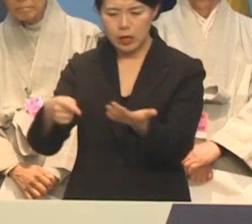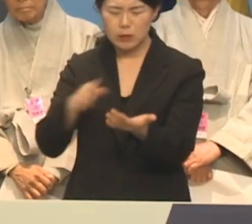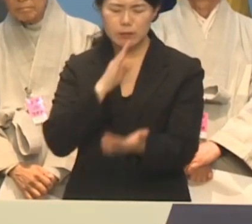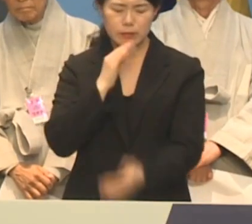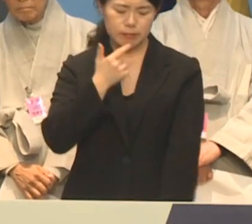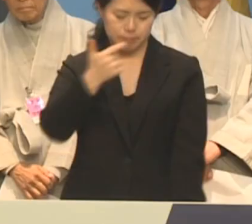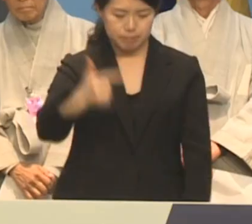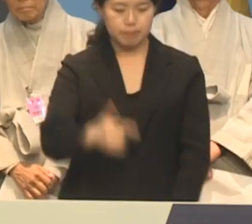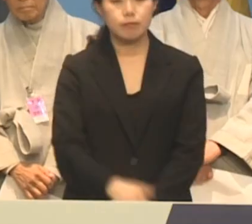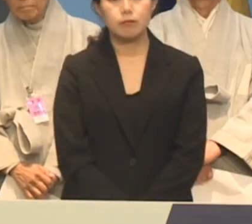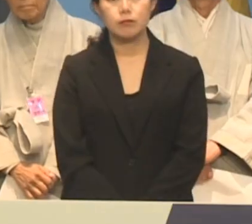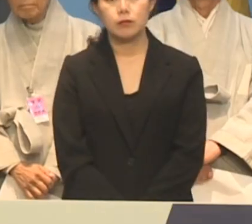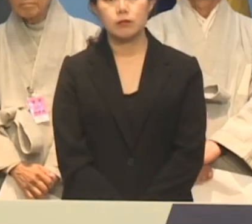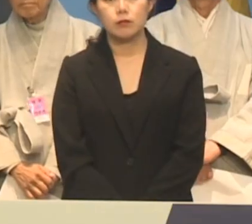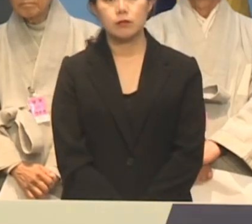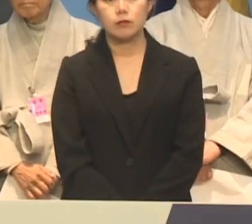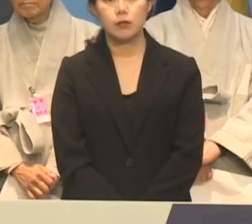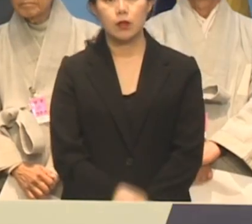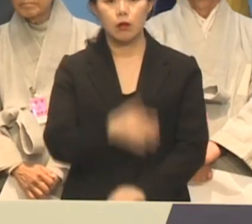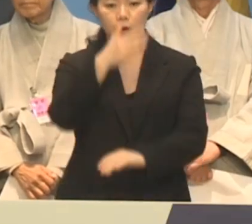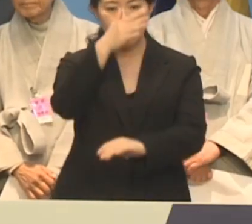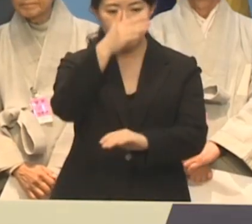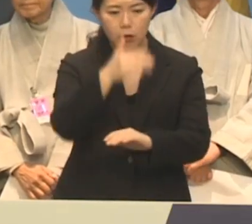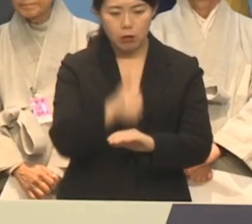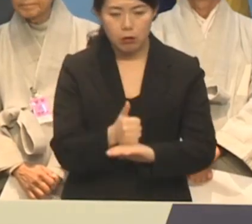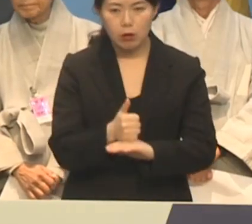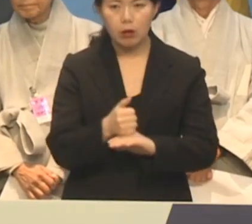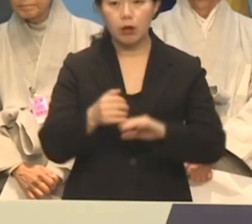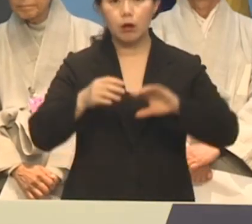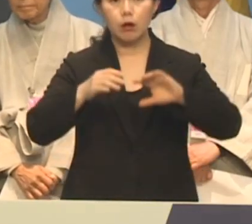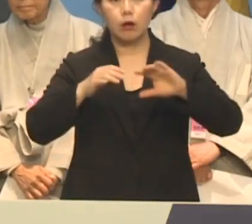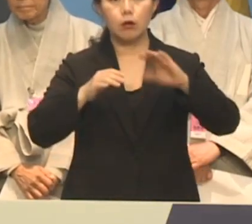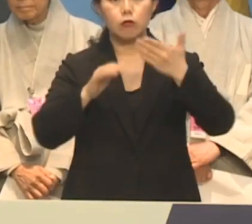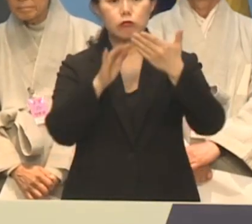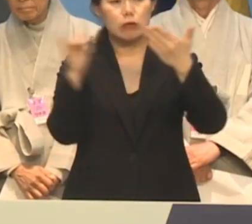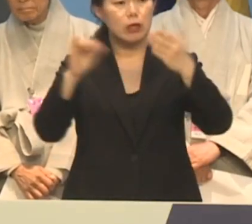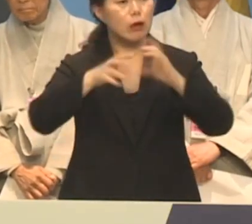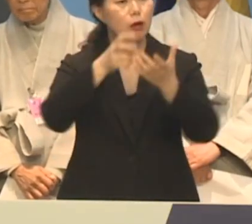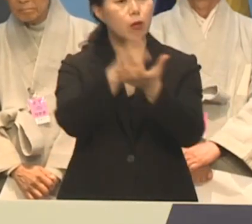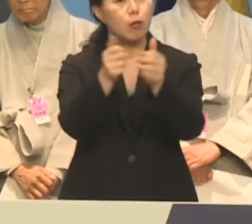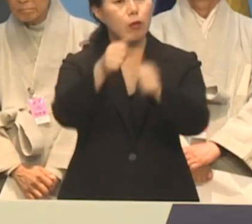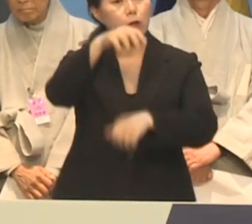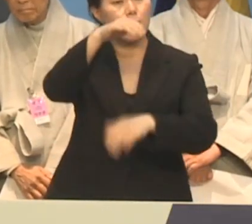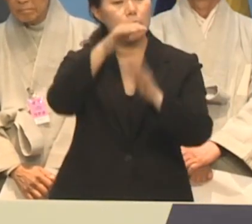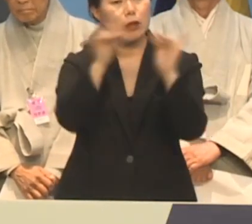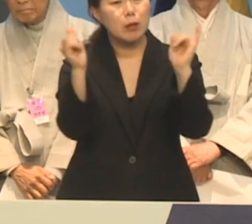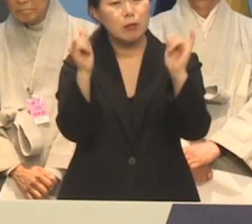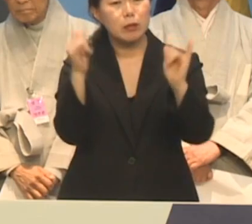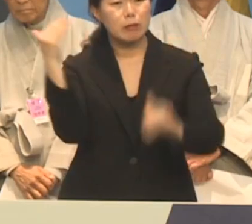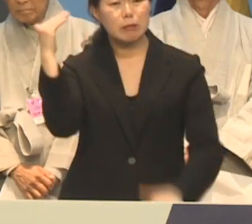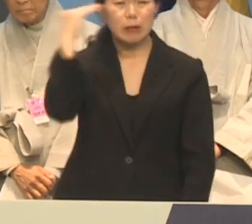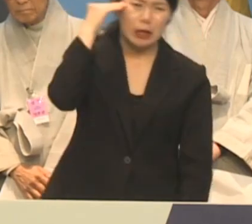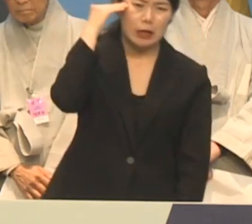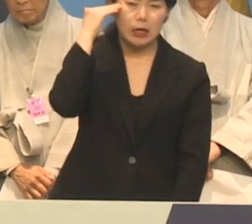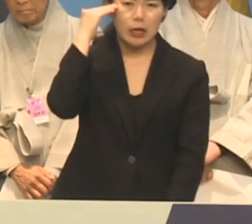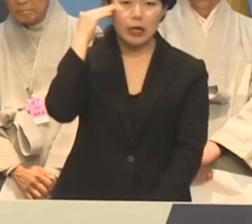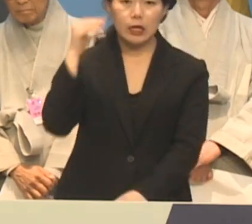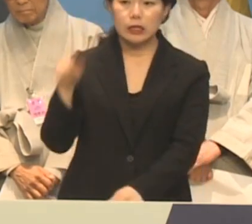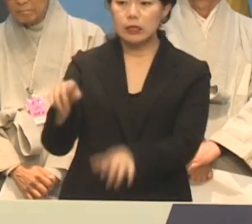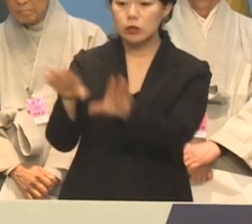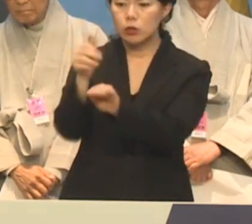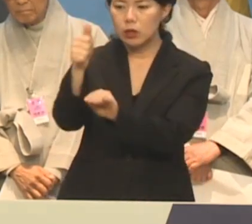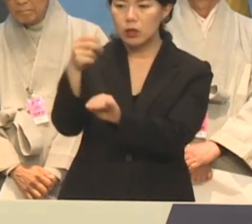큽니다. 끝내 구인 헌재를 방해한 한덕수, 최상목 대통령